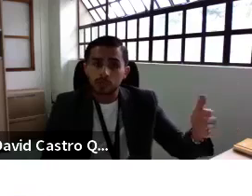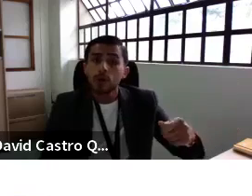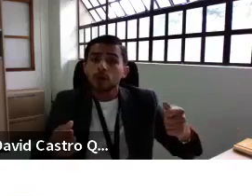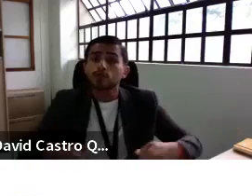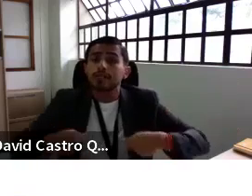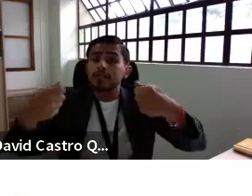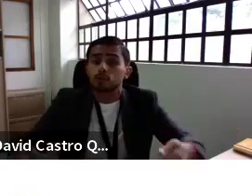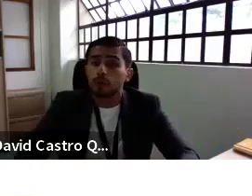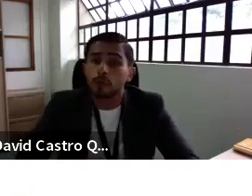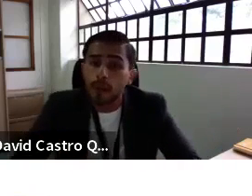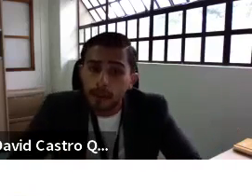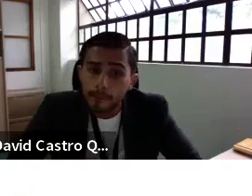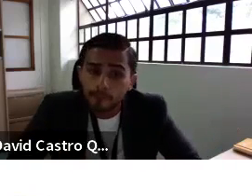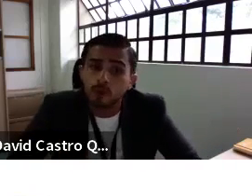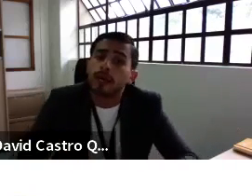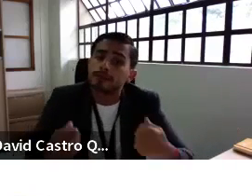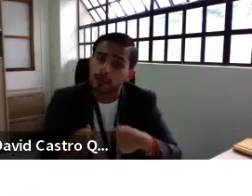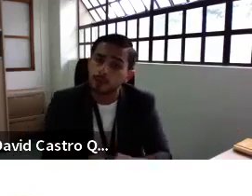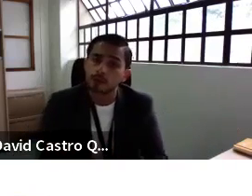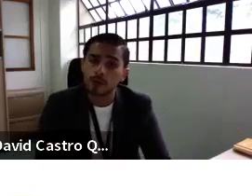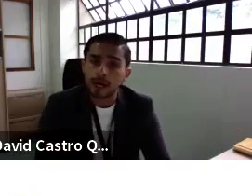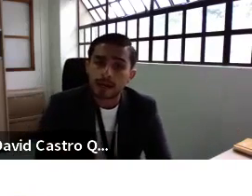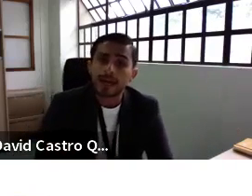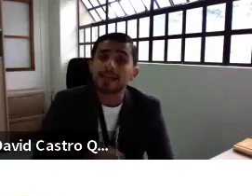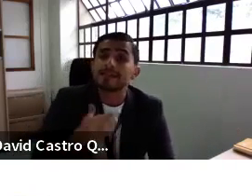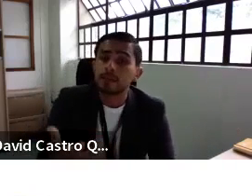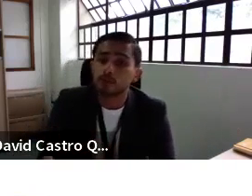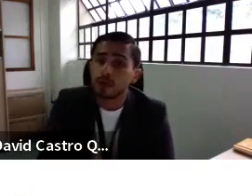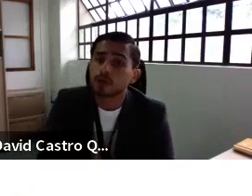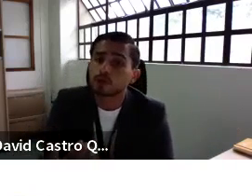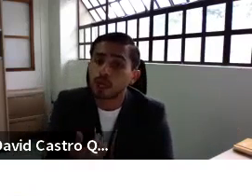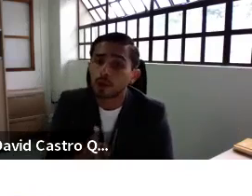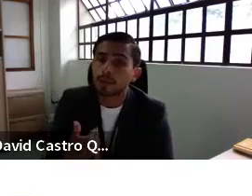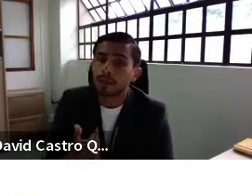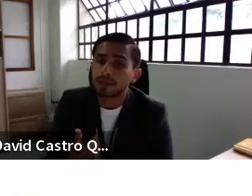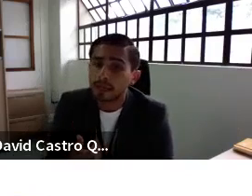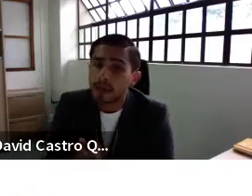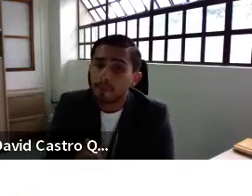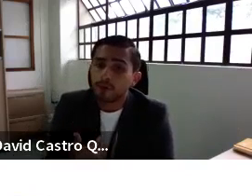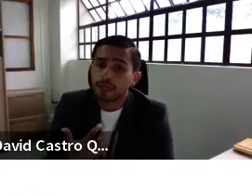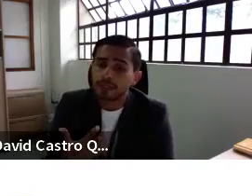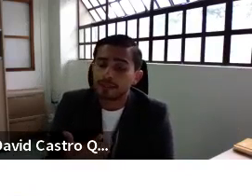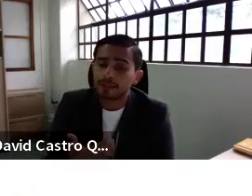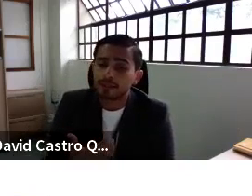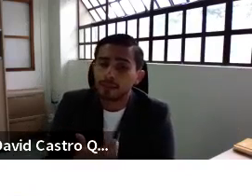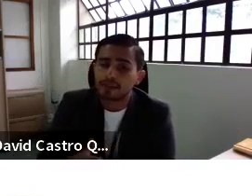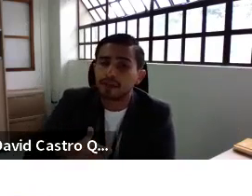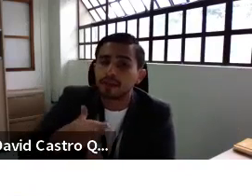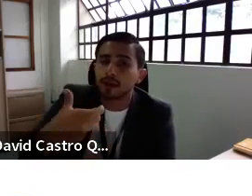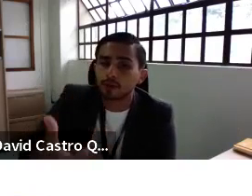esto y usted es el instrumento para no venga sentémonos a hablar enseñen usted lo que yo tengo que aprender para poder entender de una manera más efectiva lo